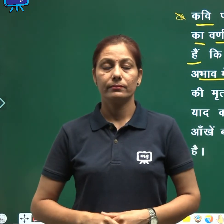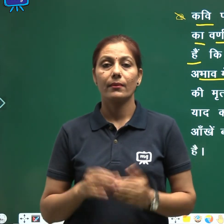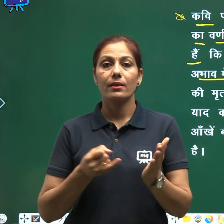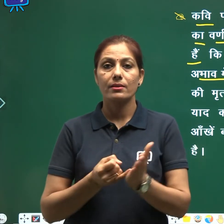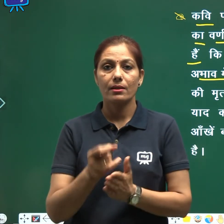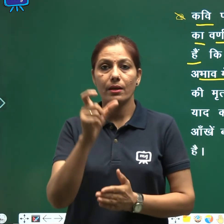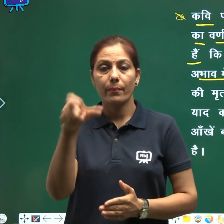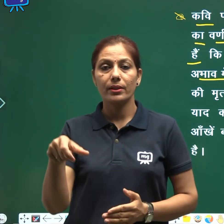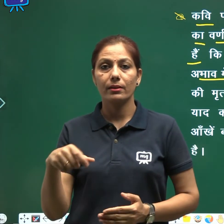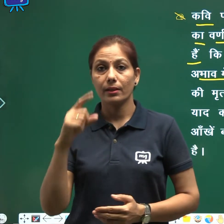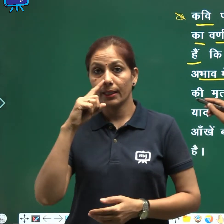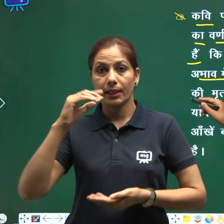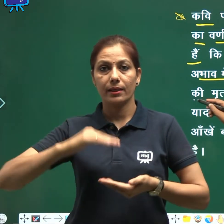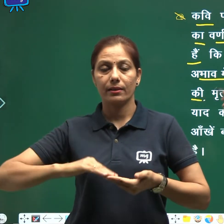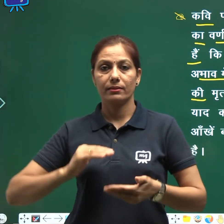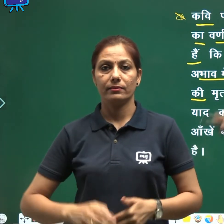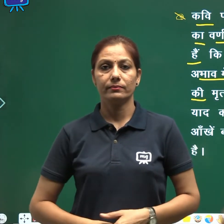किसान की पत्नी की